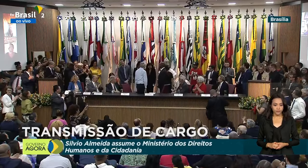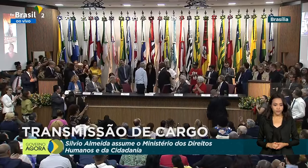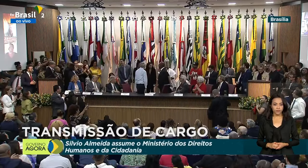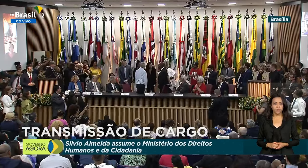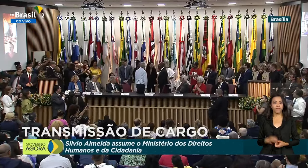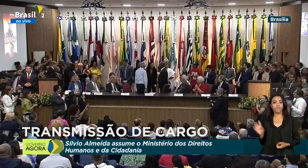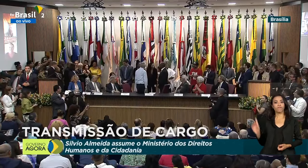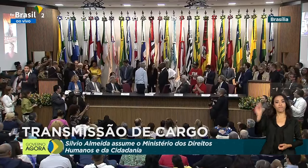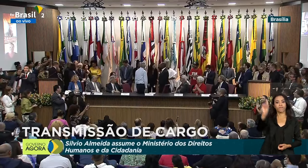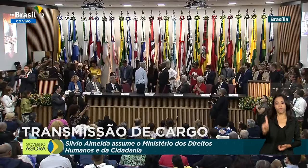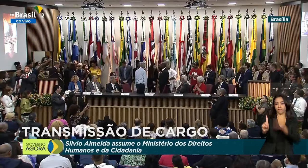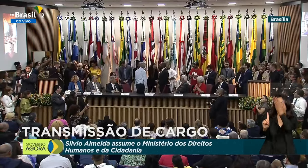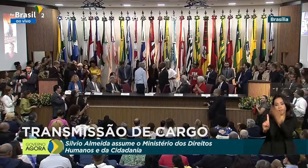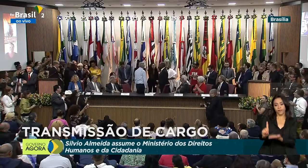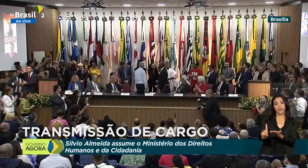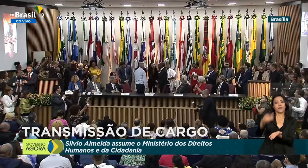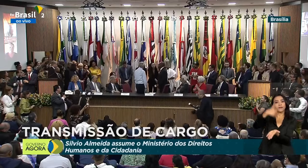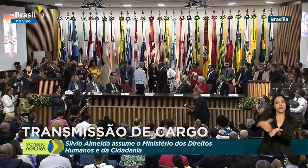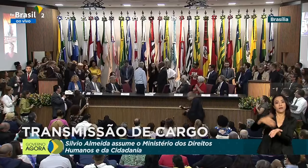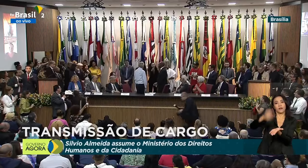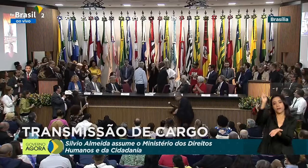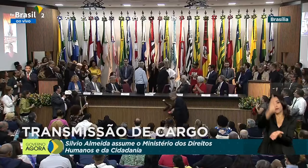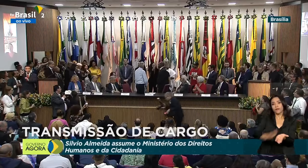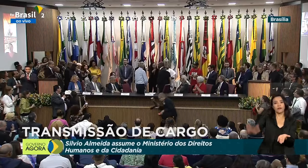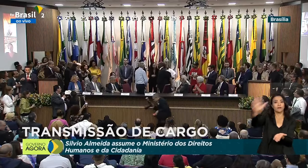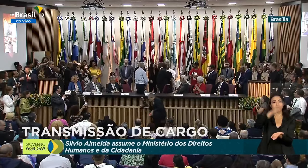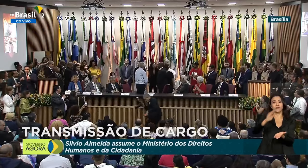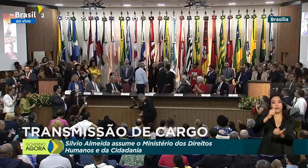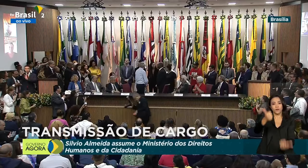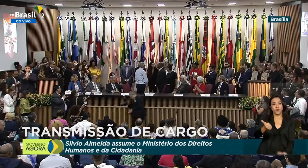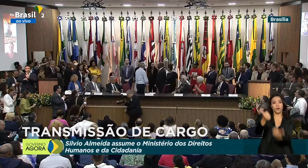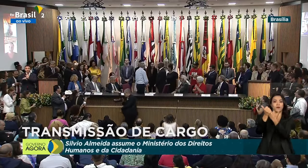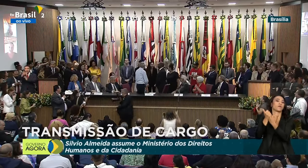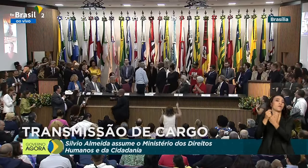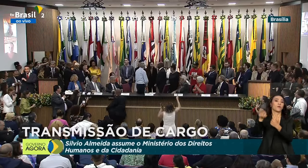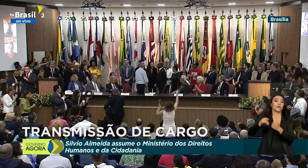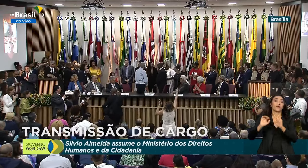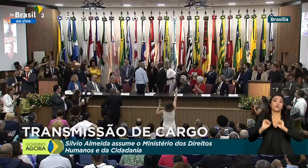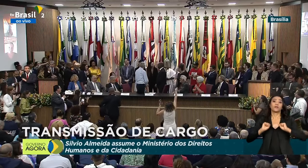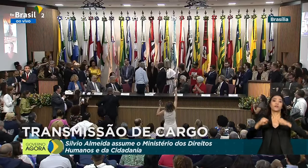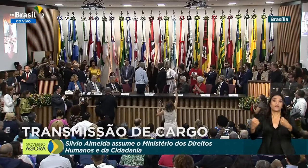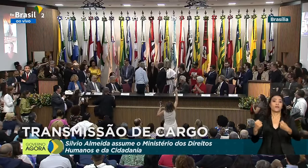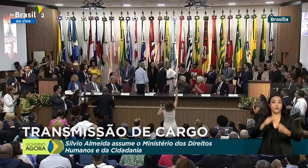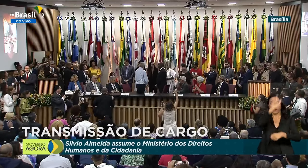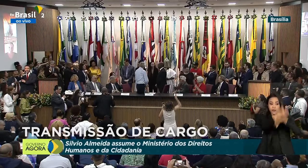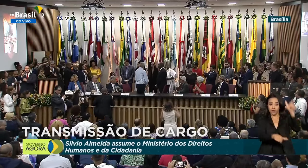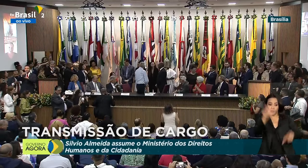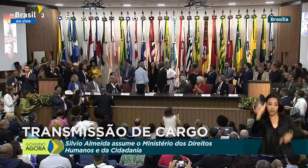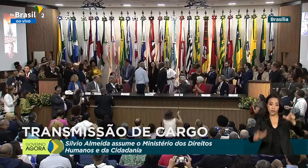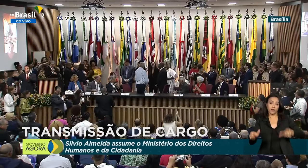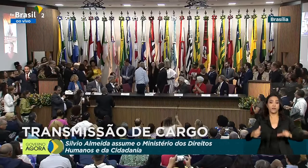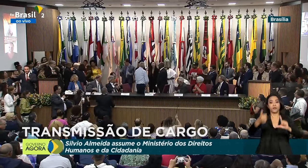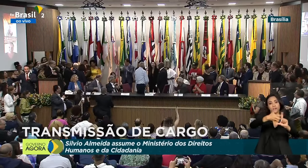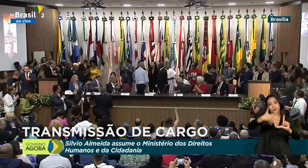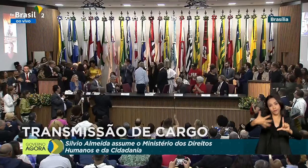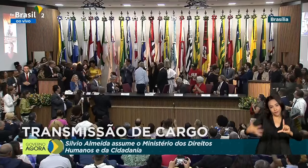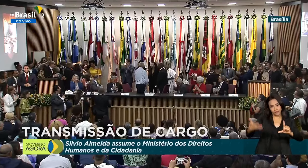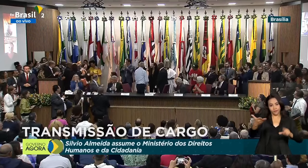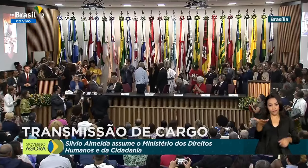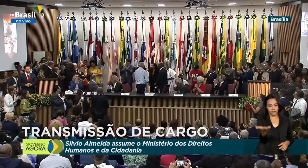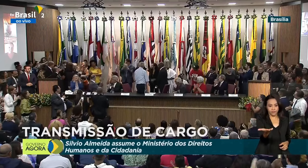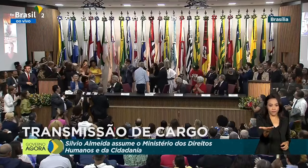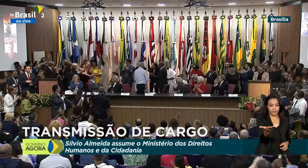a secretária Nacional de Promoção e defesa dos direitos das pessoas lgbtqi a mais